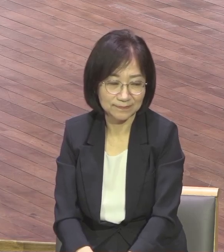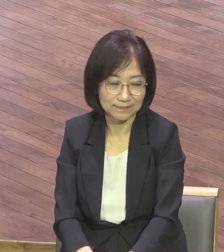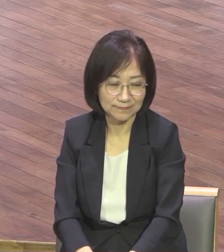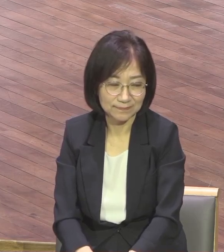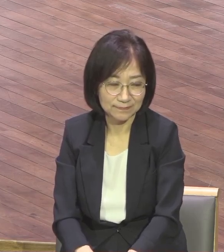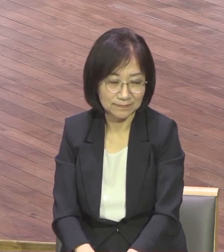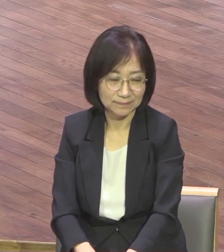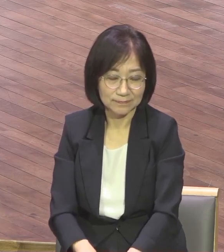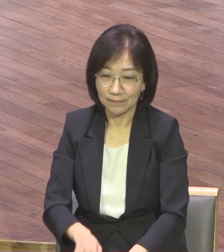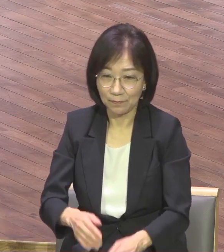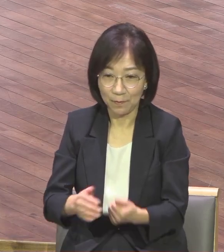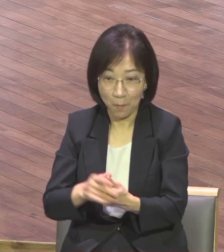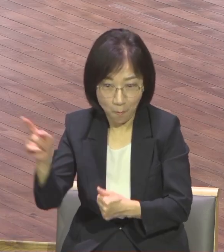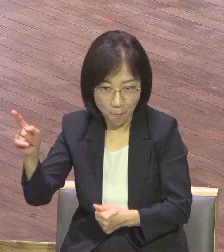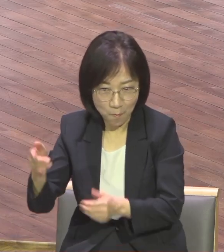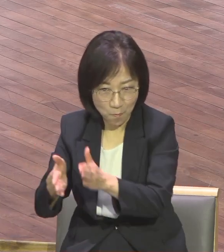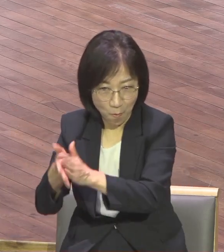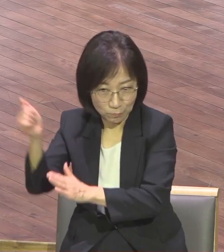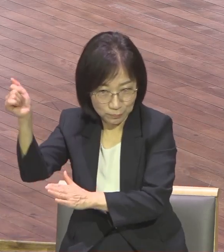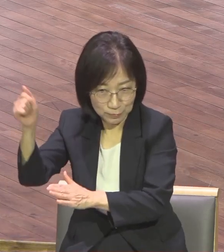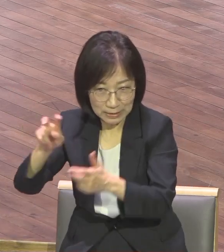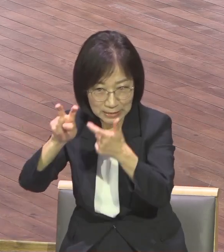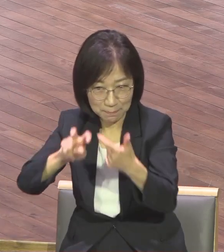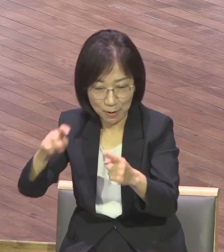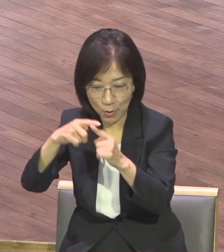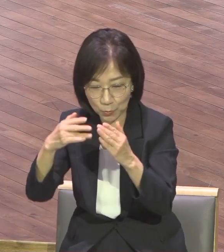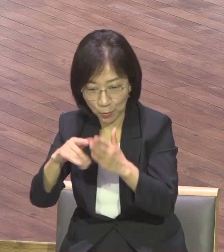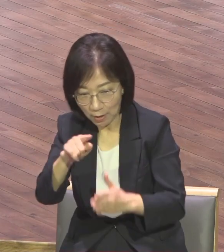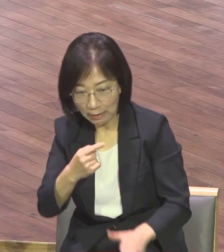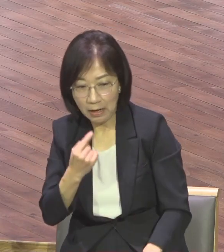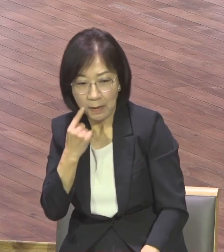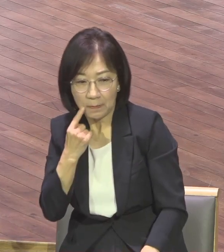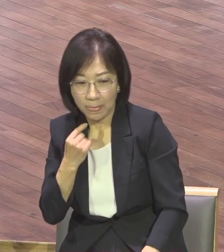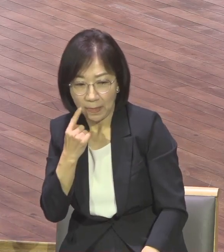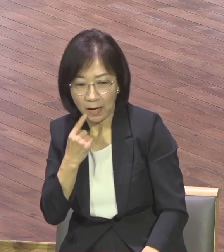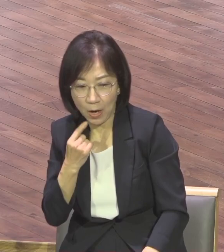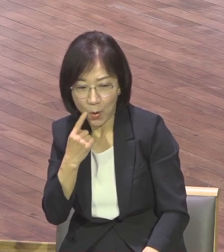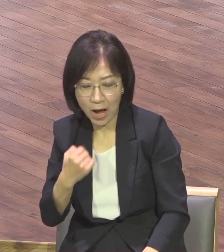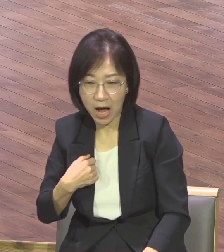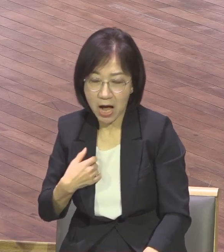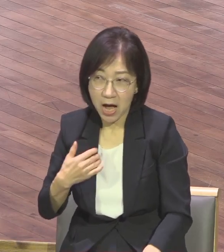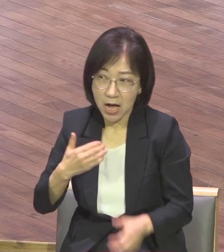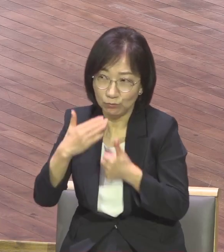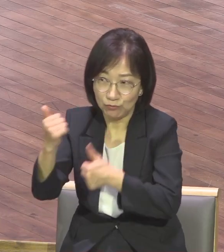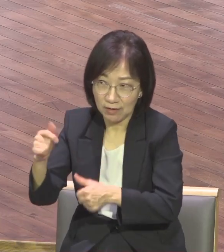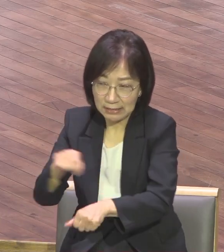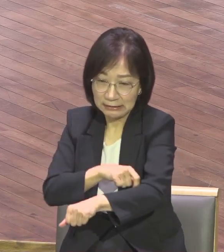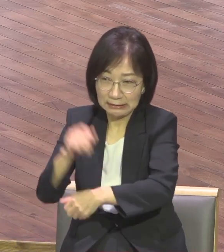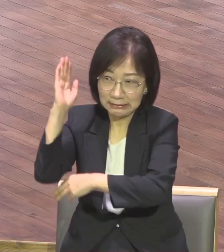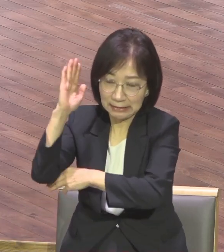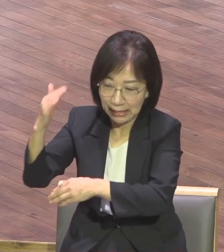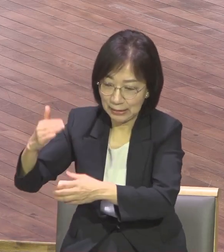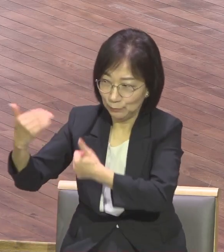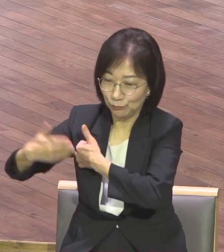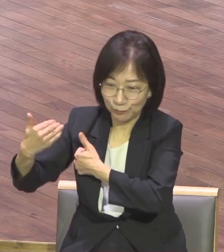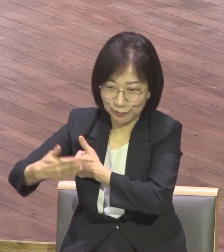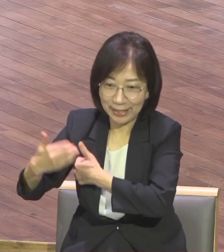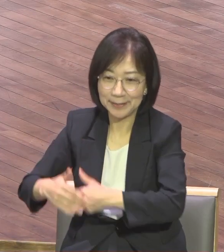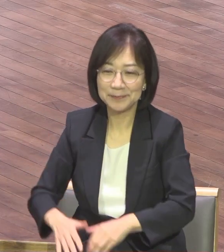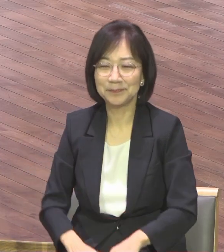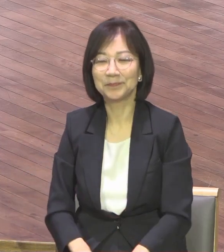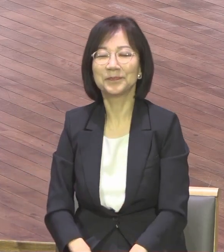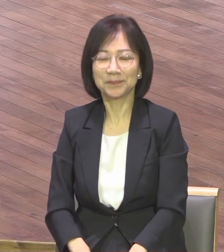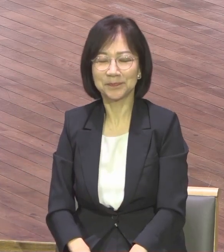본부교회도 도전을 받아가지고 내가 듣기로는 제보고 특강 좀 해달라고 임직식을 그걸 좀 할